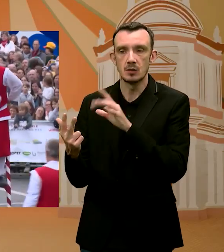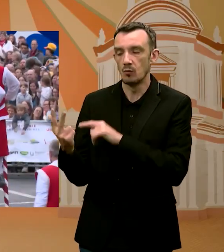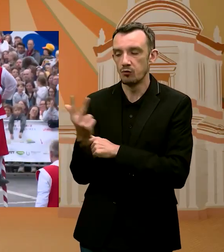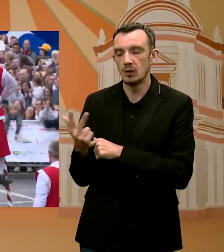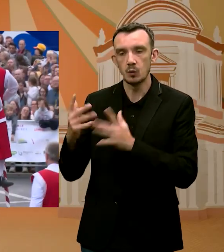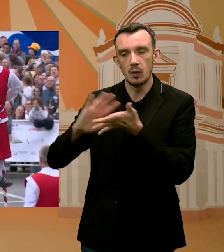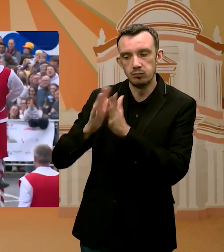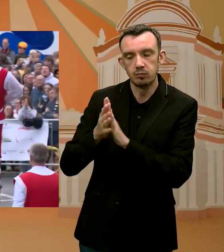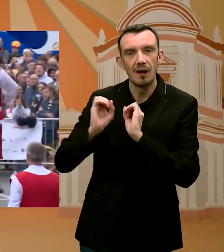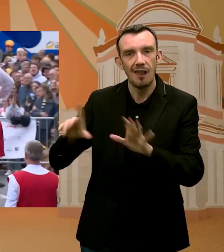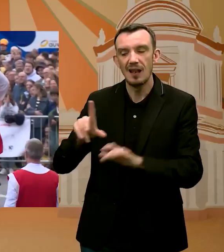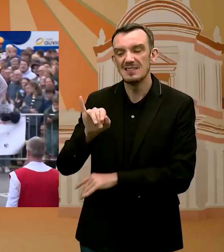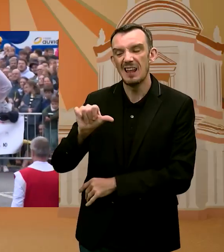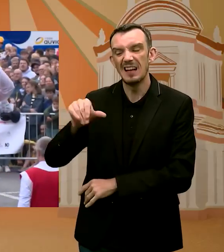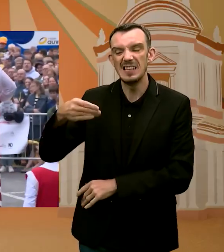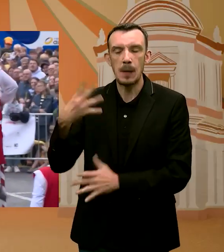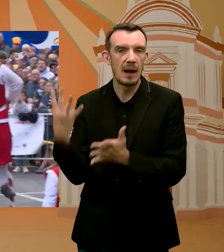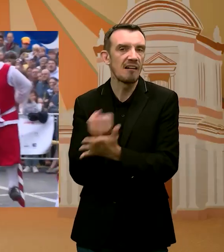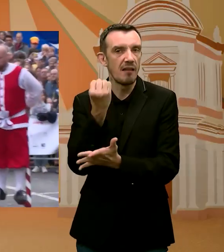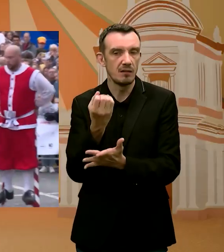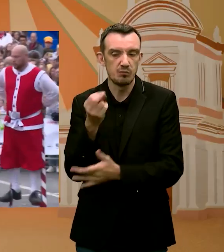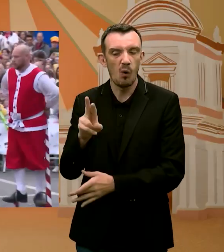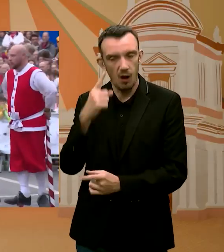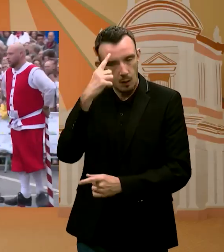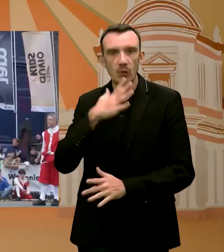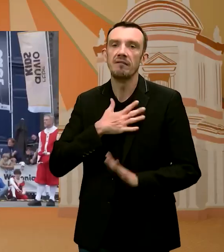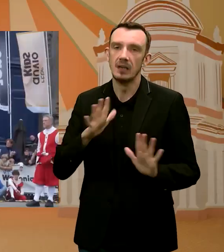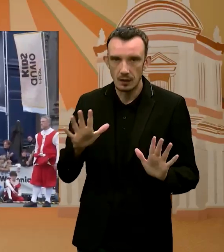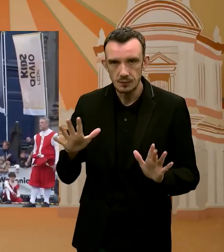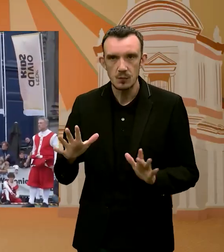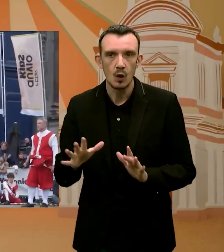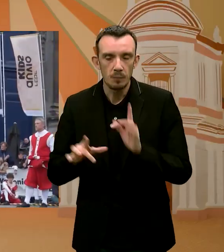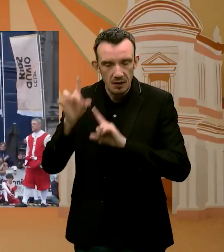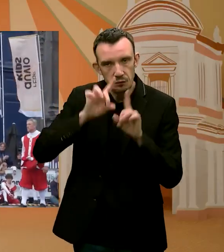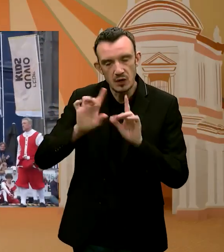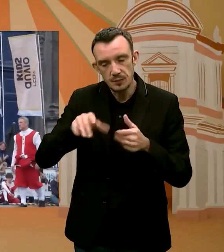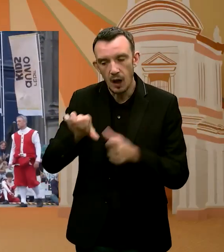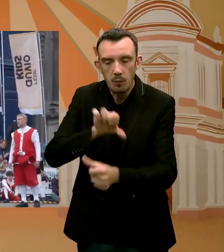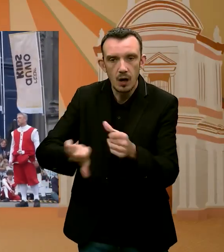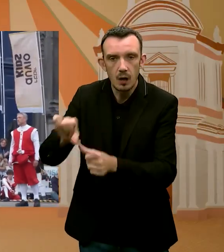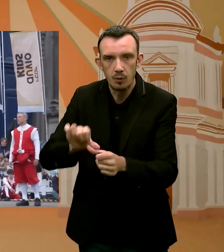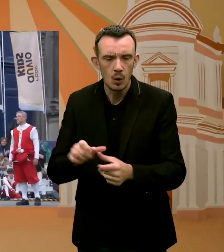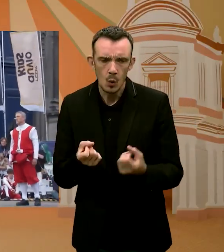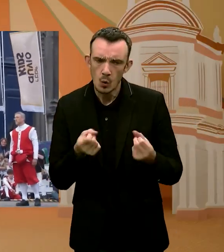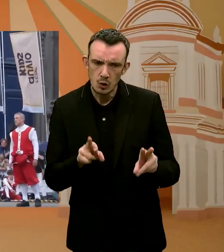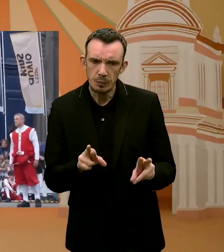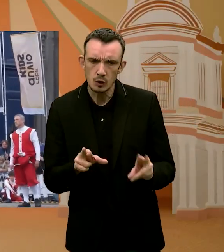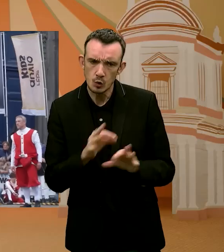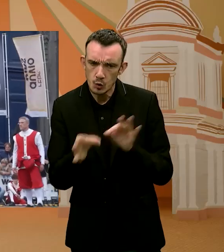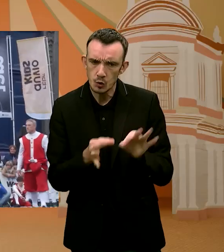chez les Corbiot. Hein. Quoi? C'est pas dit ça chez les Corbiot. C'est pas dit, mais c'est de fair play, attention. T'es content de ton combat, content